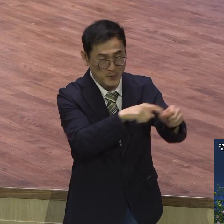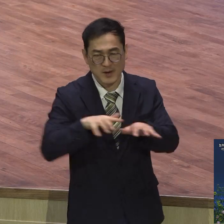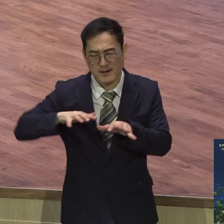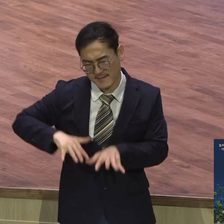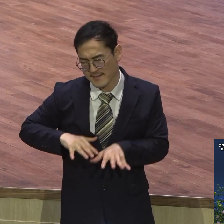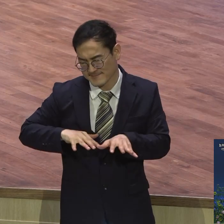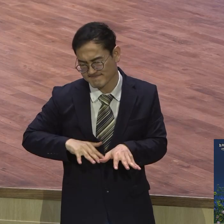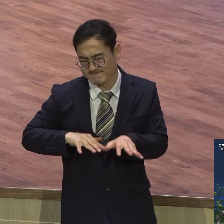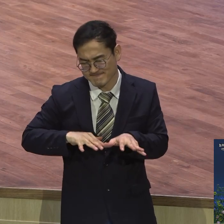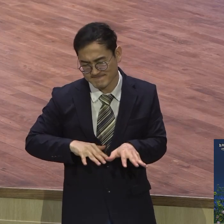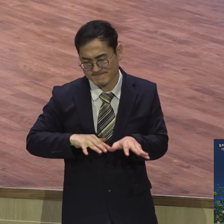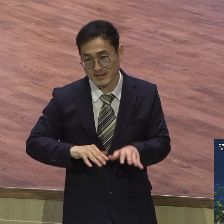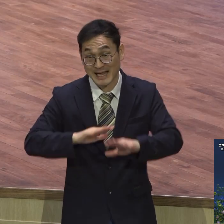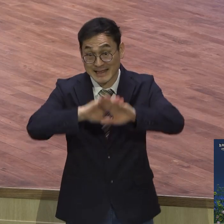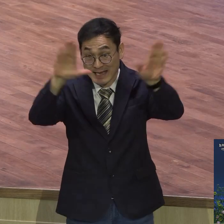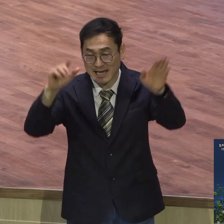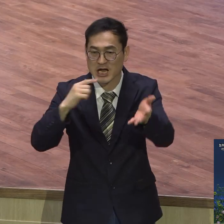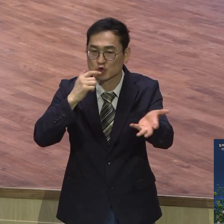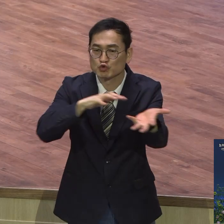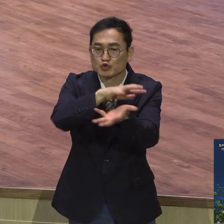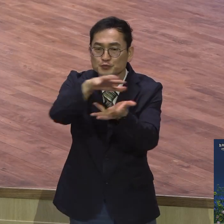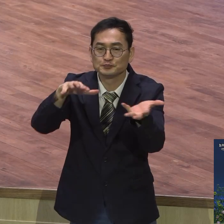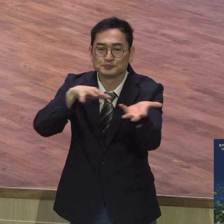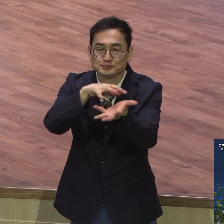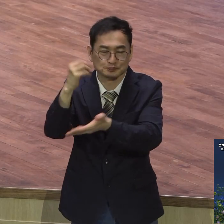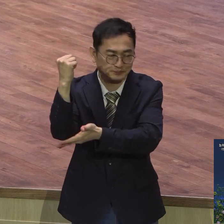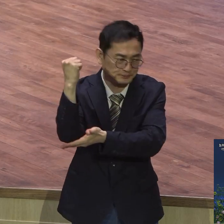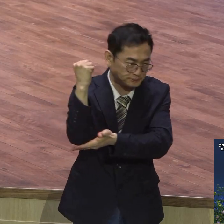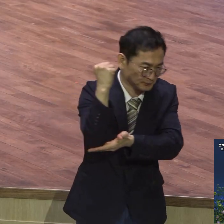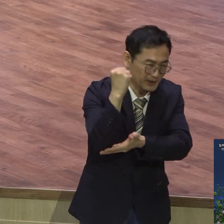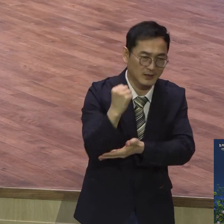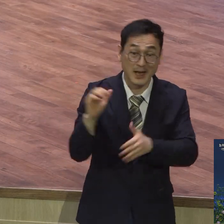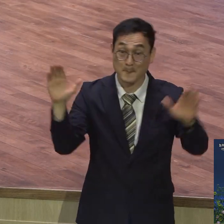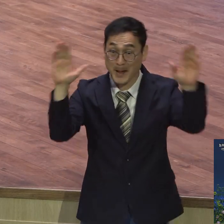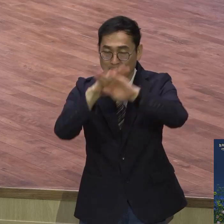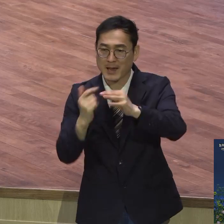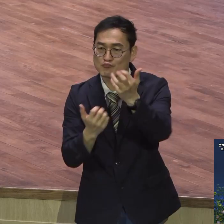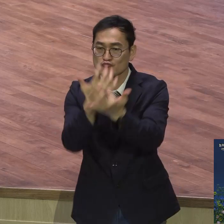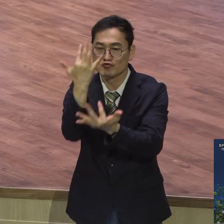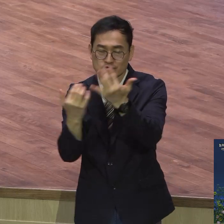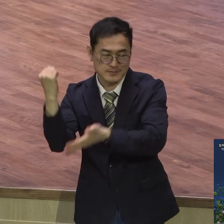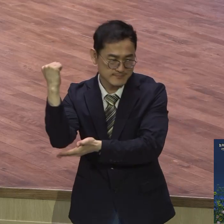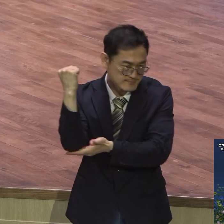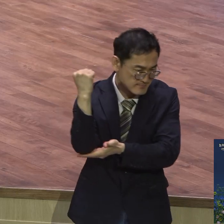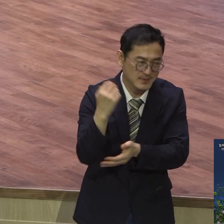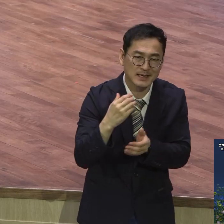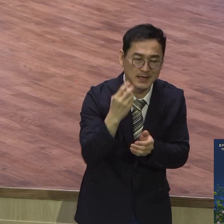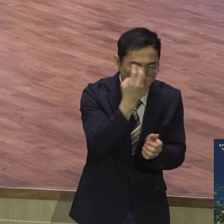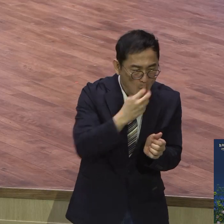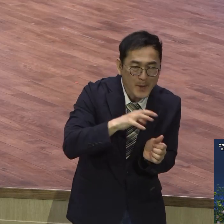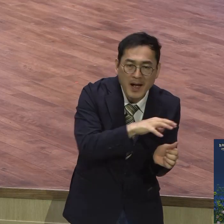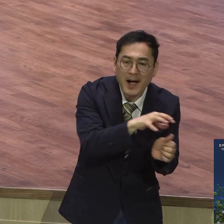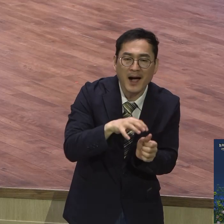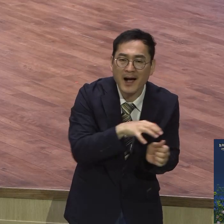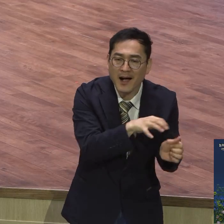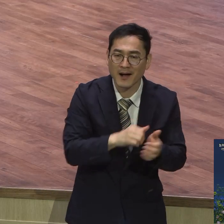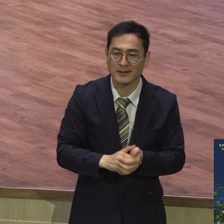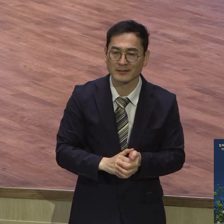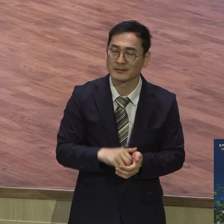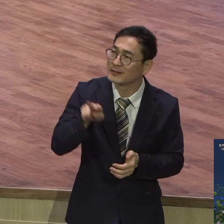특별히 낮에는 구름기둥으로 밤에는 불기둥으로 그렇게 인도하는 것을 이들은 다